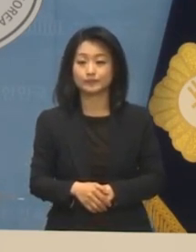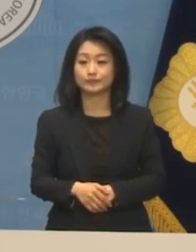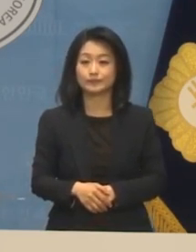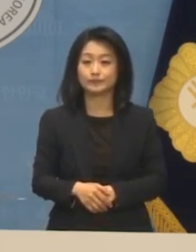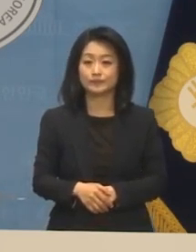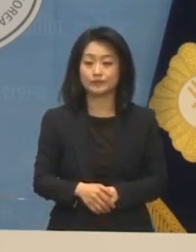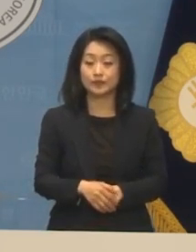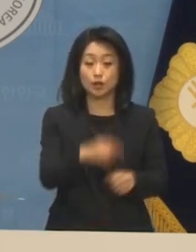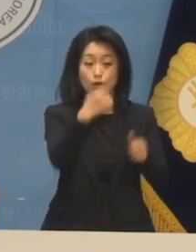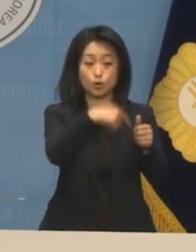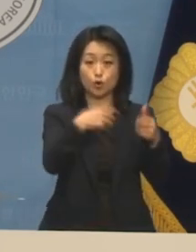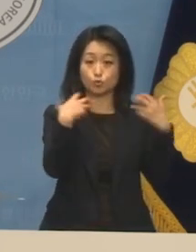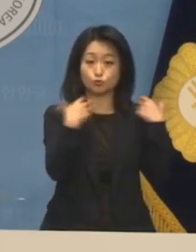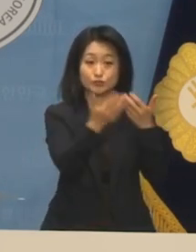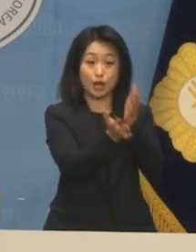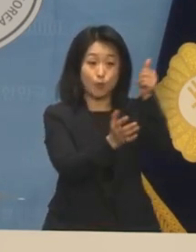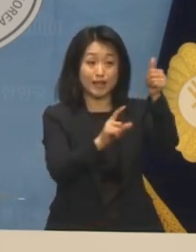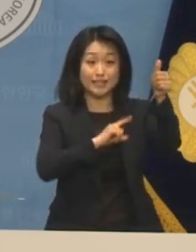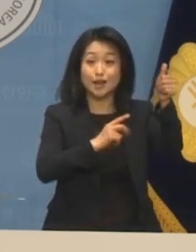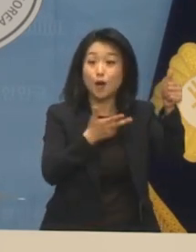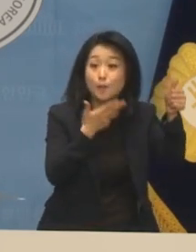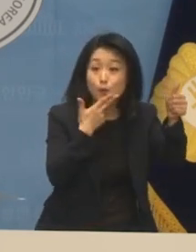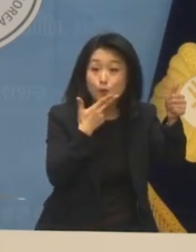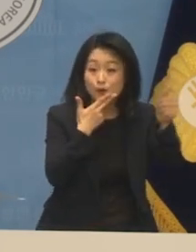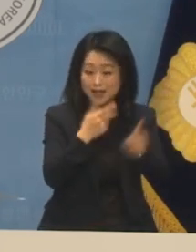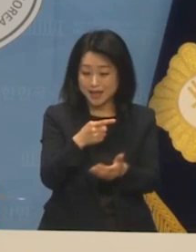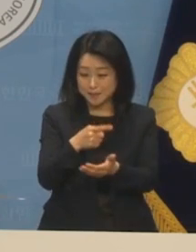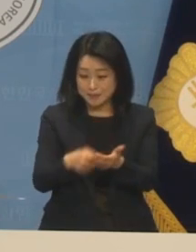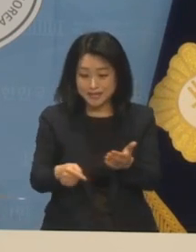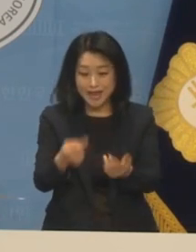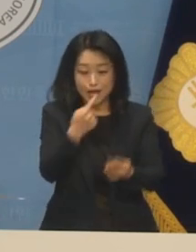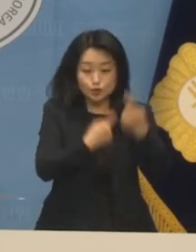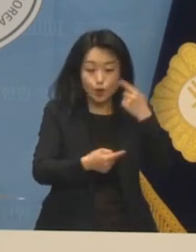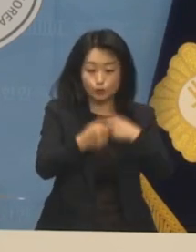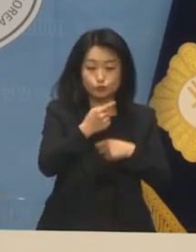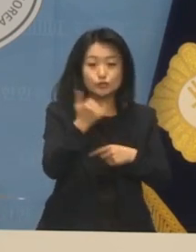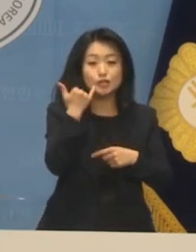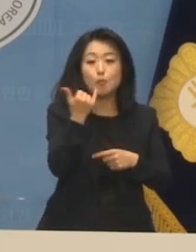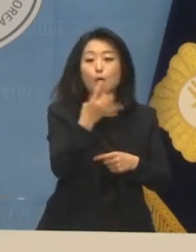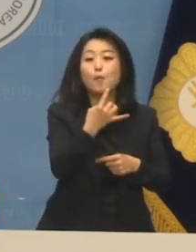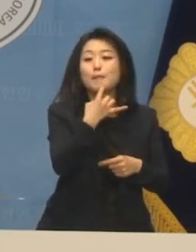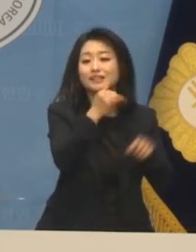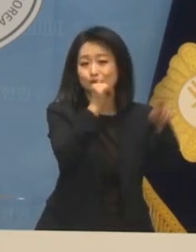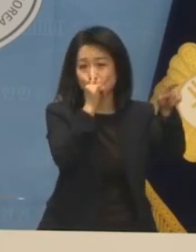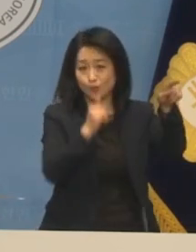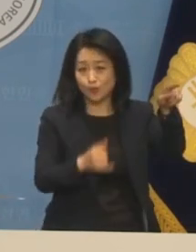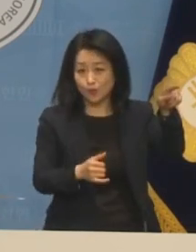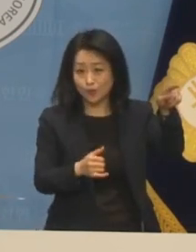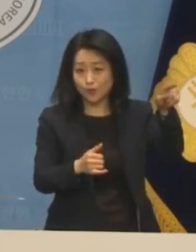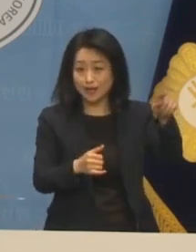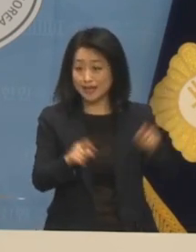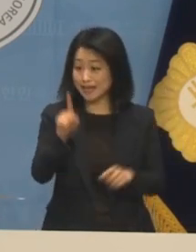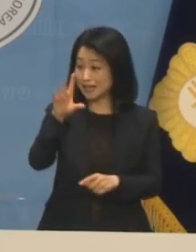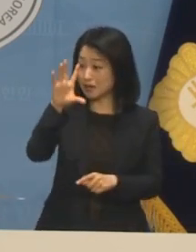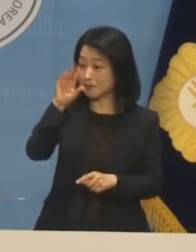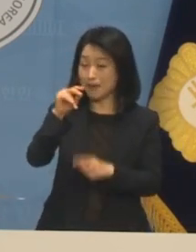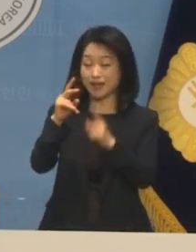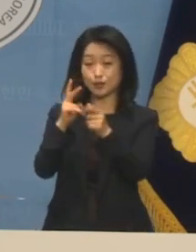사과문에 교육부 장관의 이름은 없고 피해 접수 연락처만 있습니다. 교사 1만 명의 개인정보